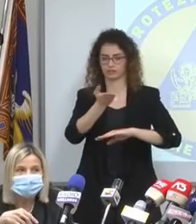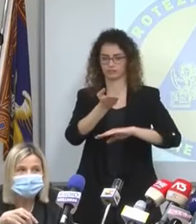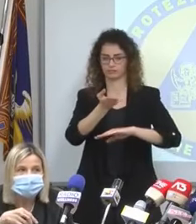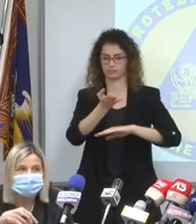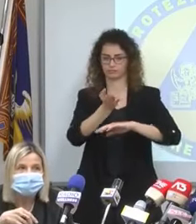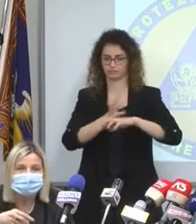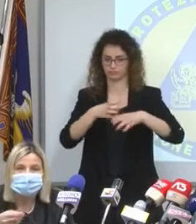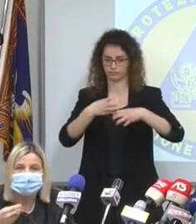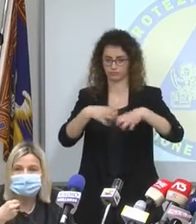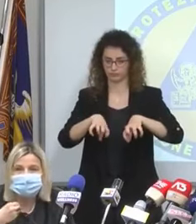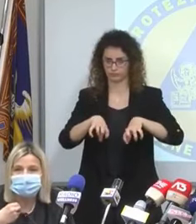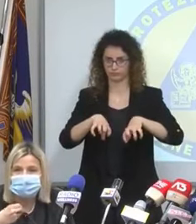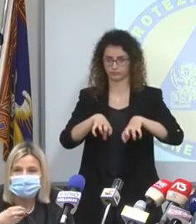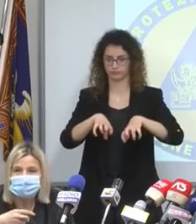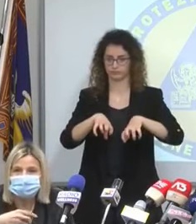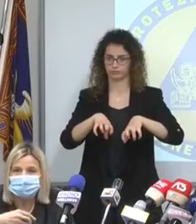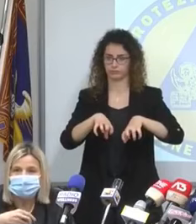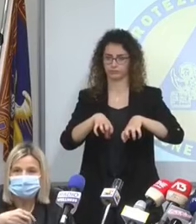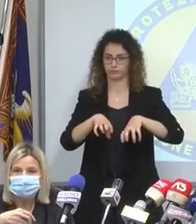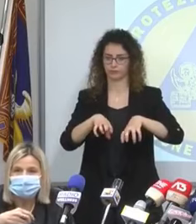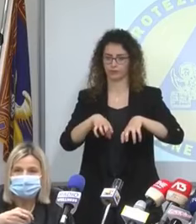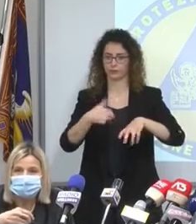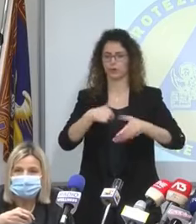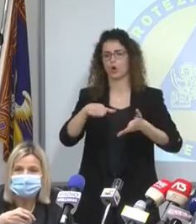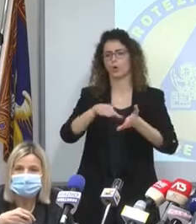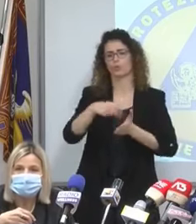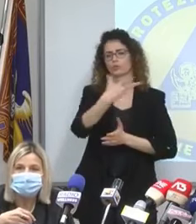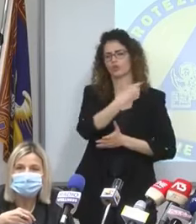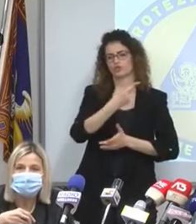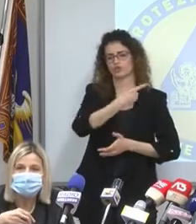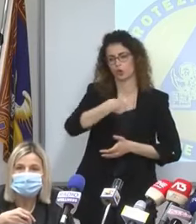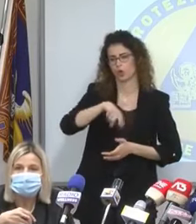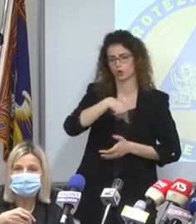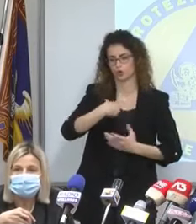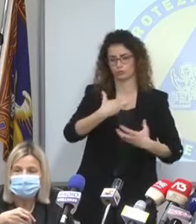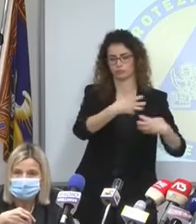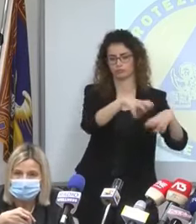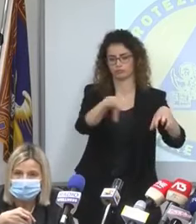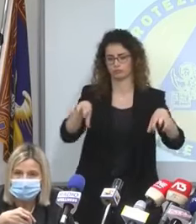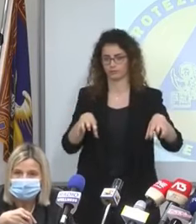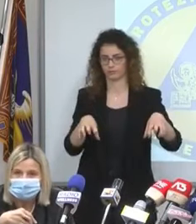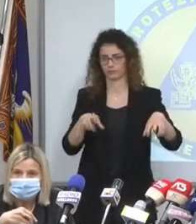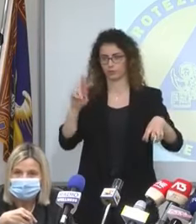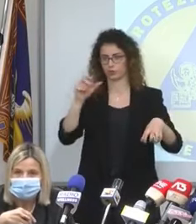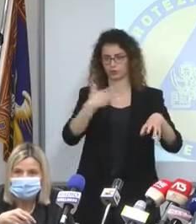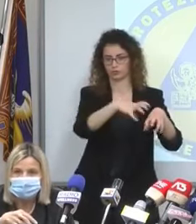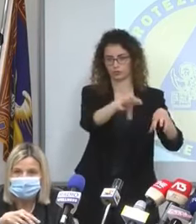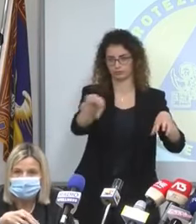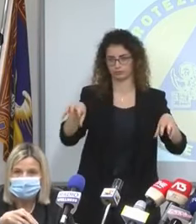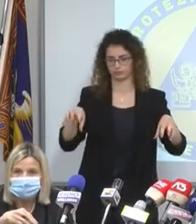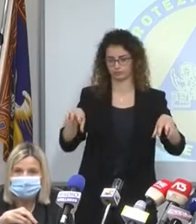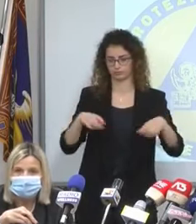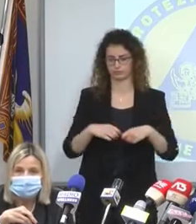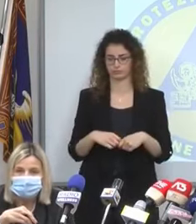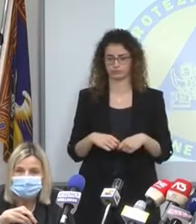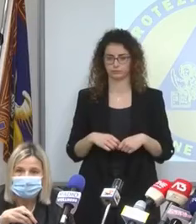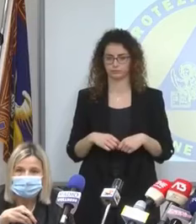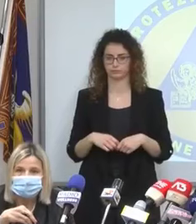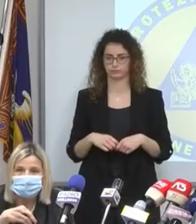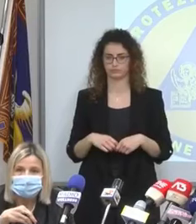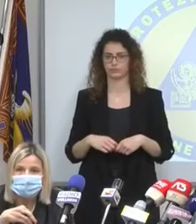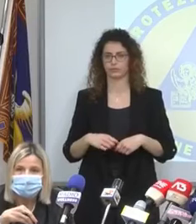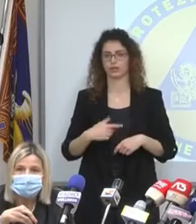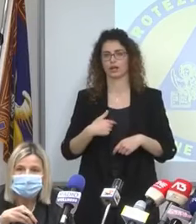già state date indicazioni all'interno dei nostri punti di vaccinazione, insomma uno per USL. Quindi